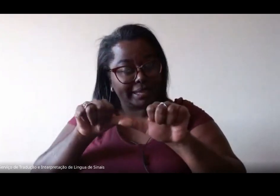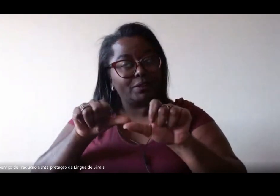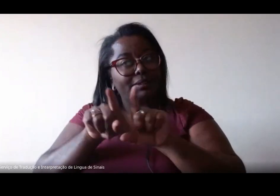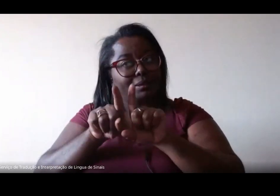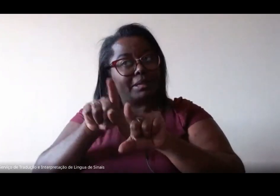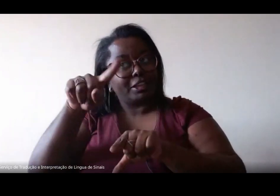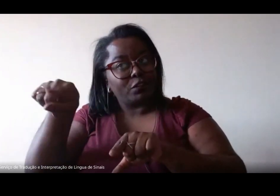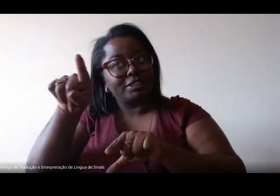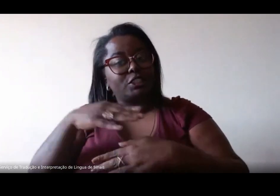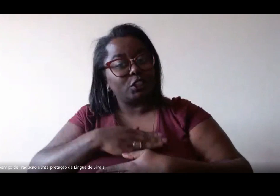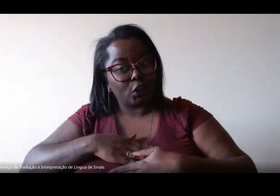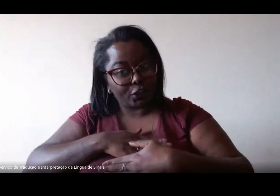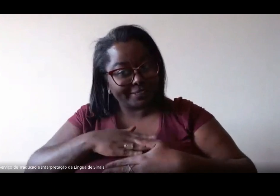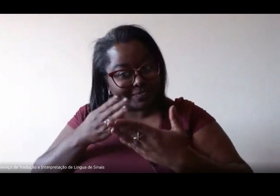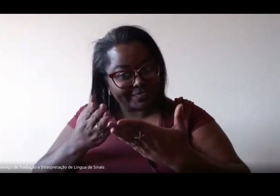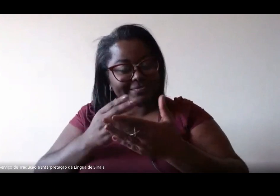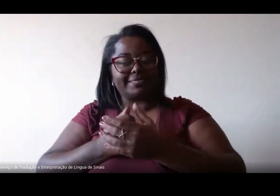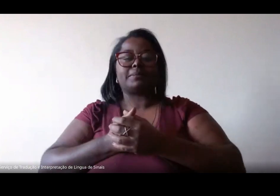e que vocês gostem deles, né?